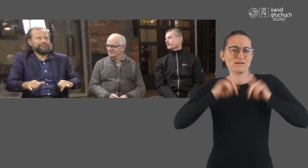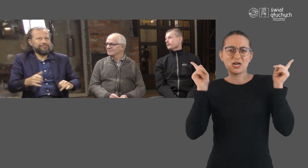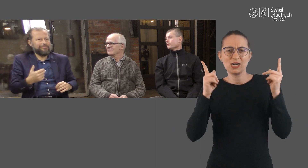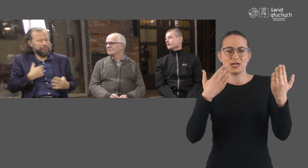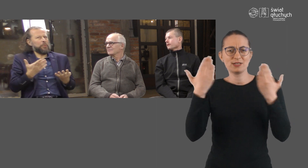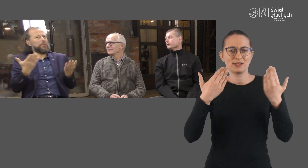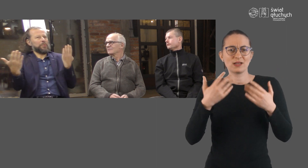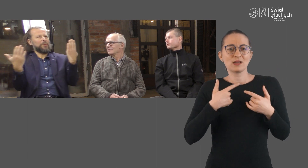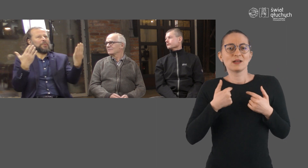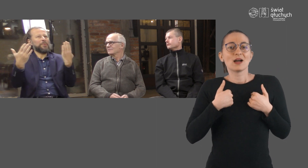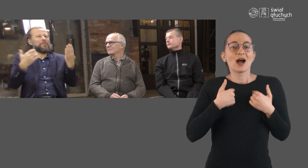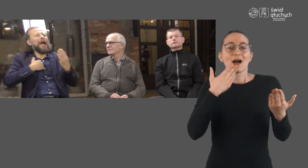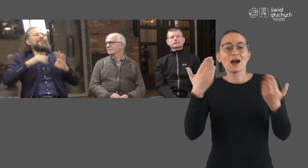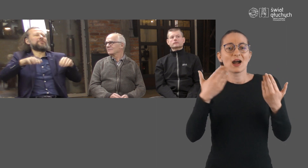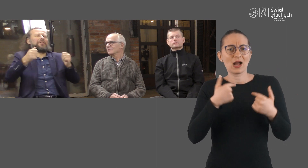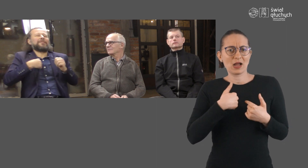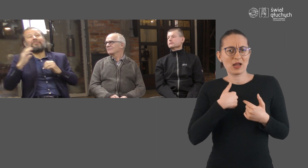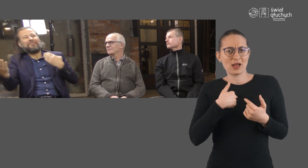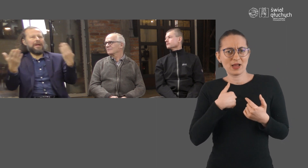No, wcześniej było inaczej.